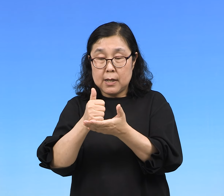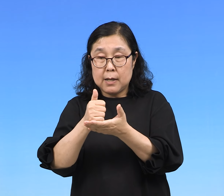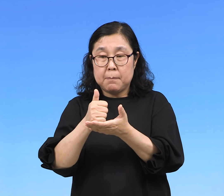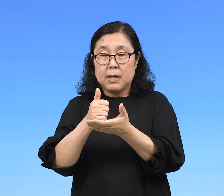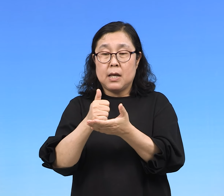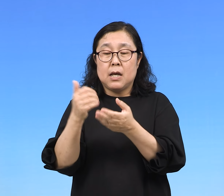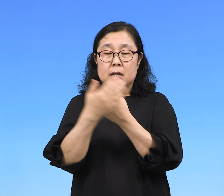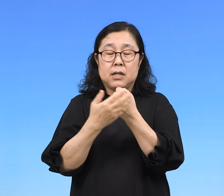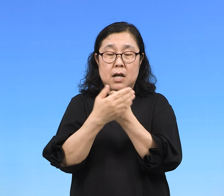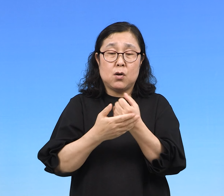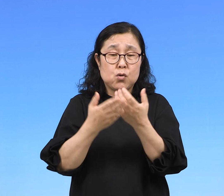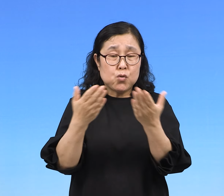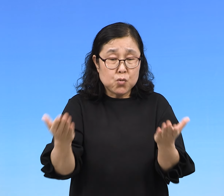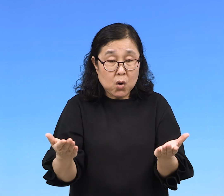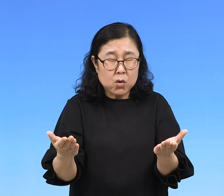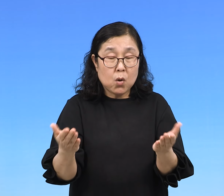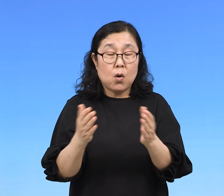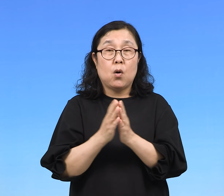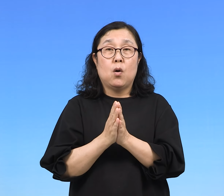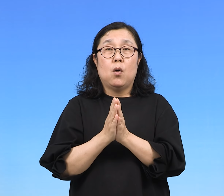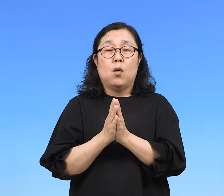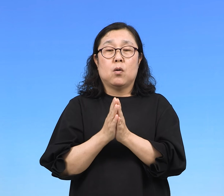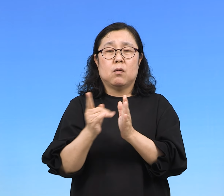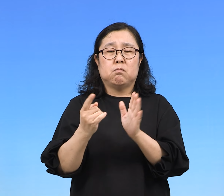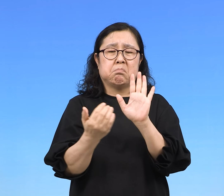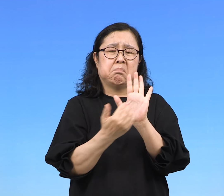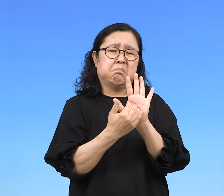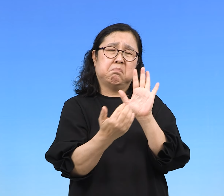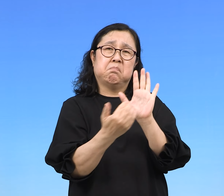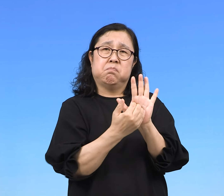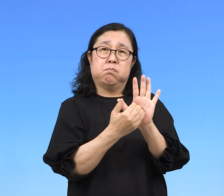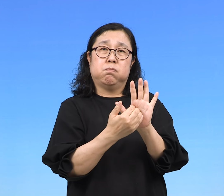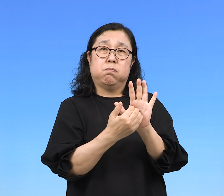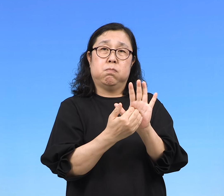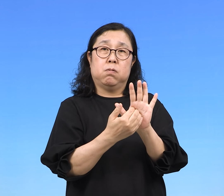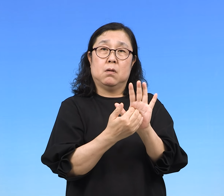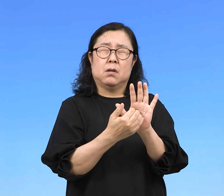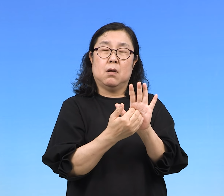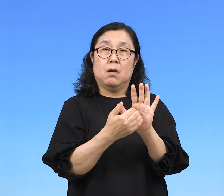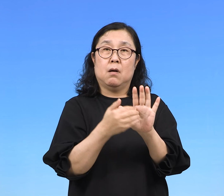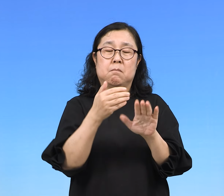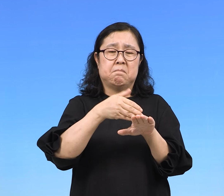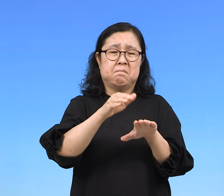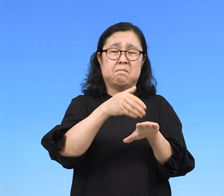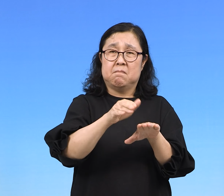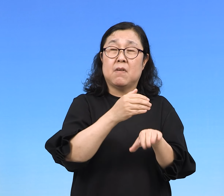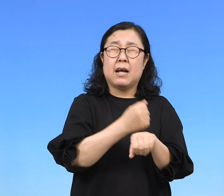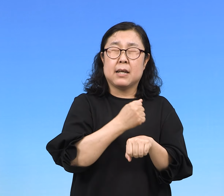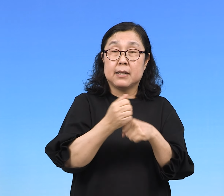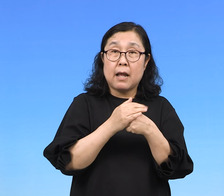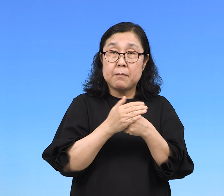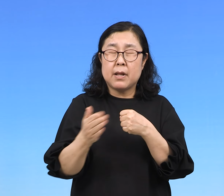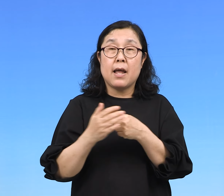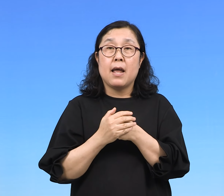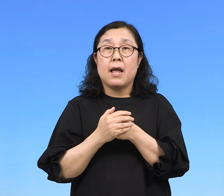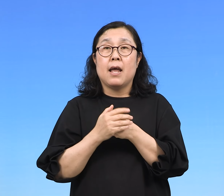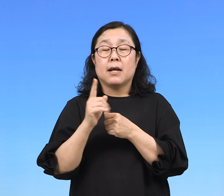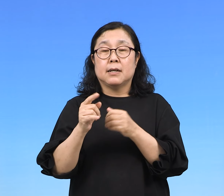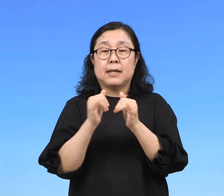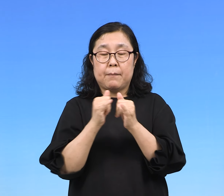예수님이 어떤 은혜를 주어봐야 이거를 그냥 그 죽서서 개 주는 거 아닙니까? 개에게 진주를 던지는 거 아닙니까? 그래서